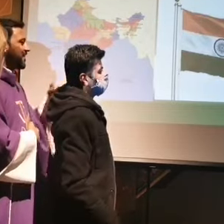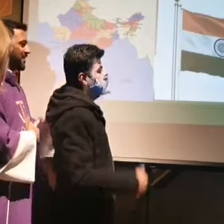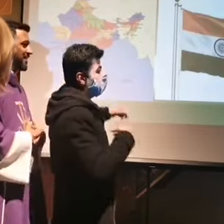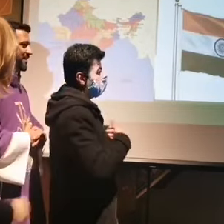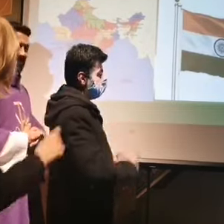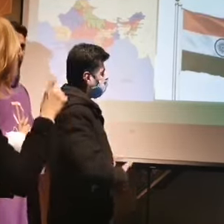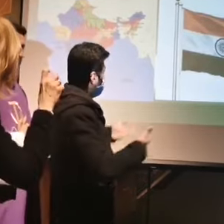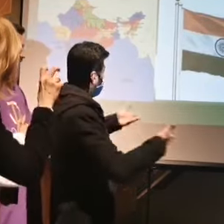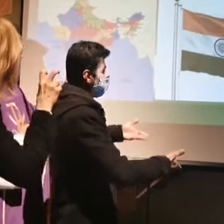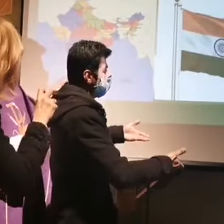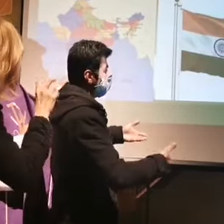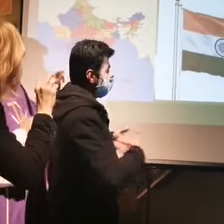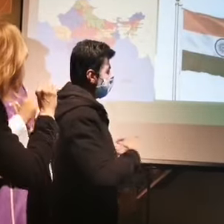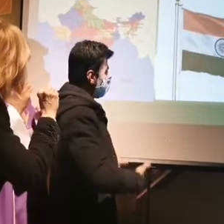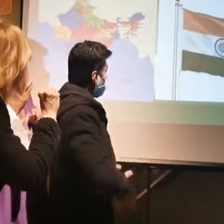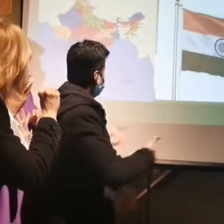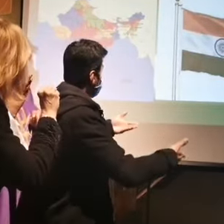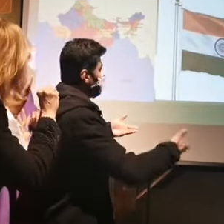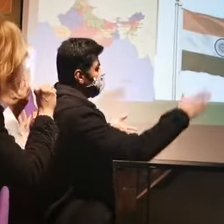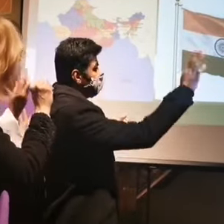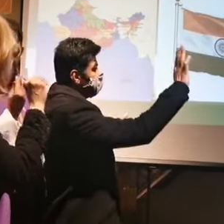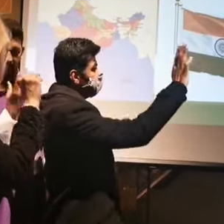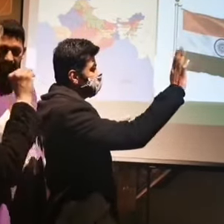Jeremia. Tu się